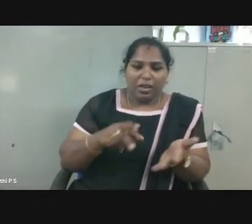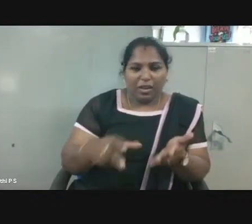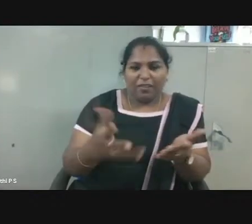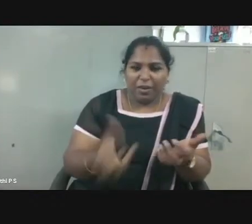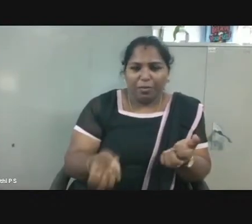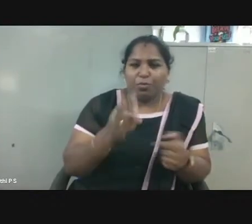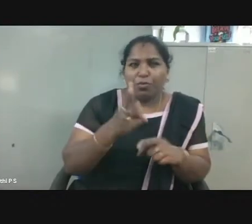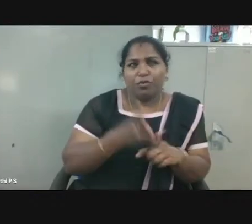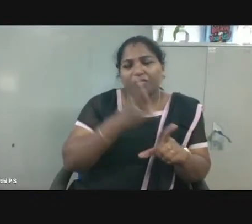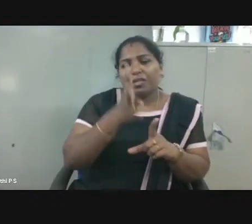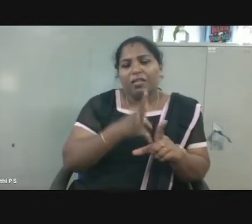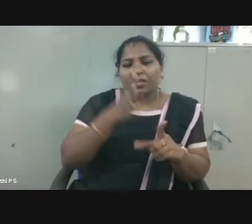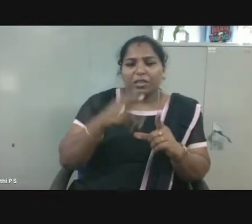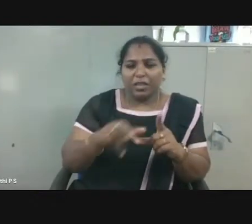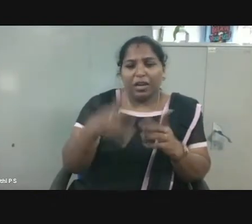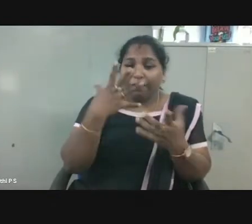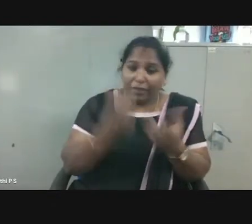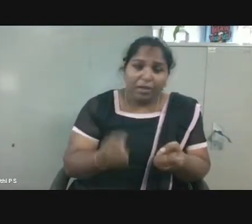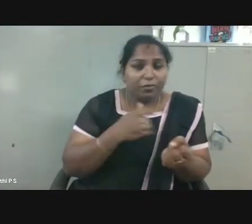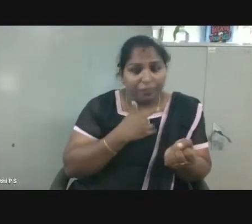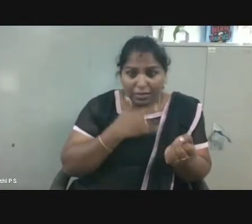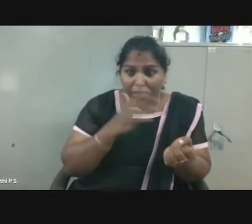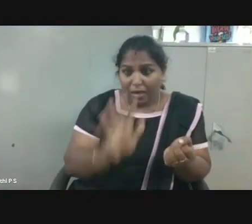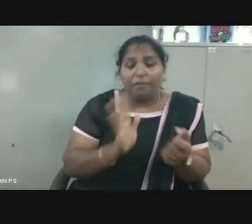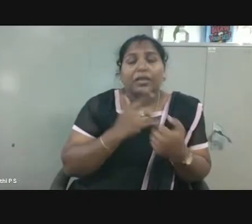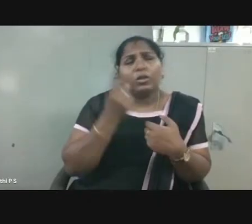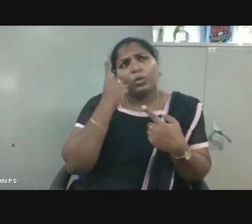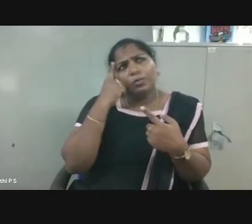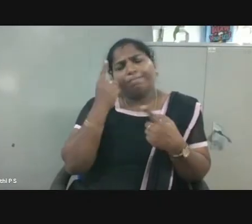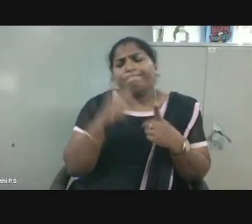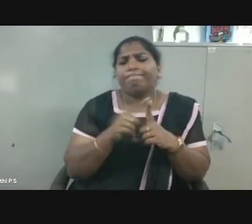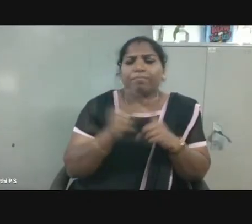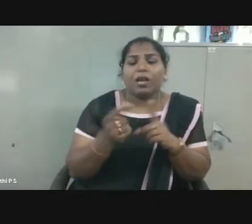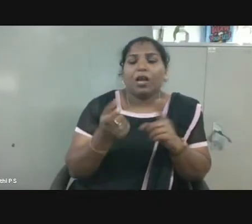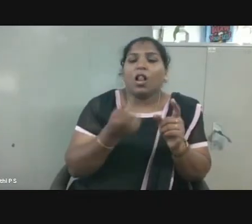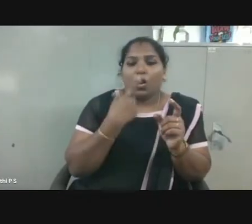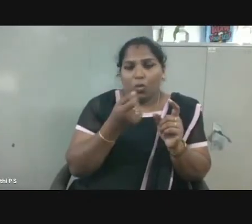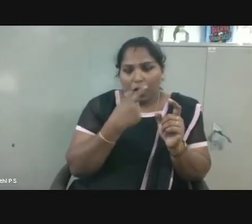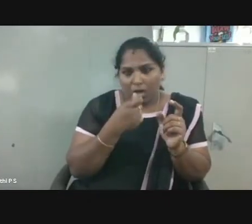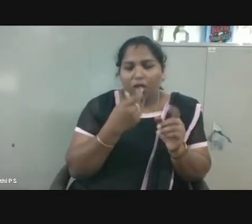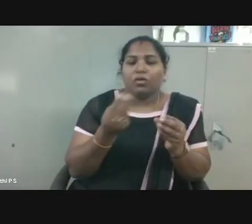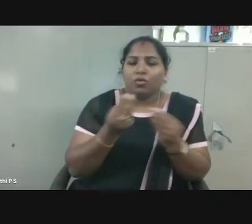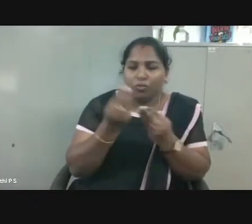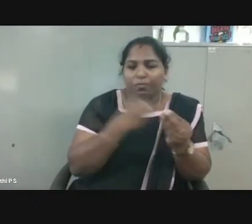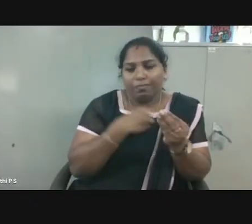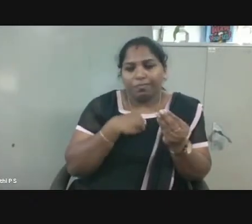കിട്ടിയാൽ നമുക്ക് നല്ലതാണ്, വീൽ ചെയറിൽ പോകുന്നതിന് മുമ്പ്. അപ്പൊ അതിനു വേണ്ടിയിട്ട് ഒരു സെറ്റ് ഗുളികകളും ഒരു സെറ്റ് ചികിത്സകളും